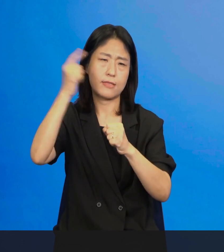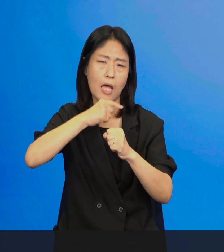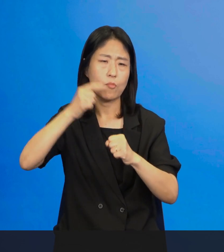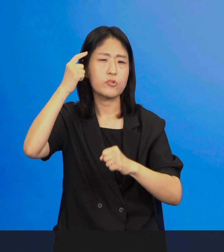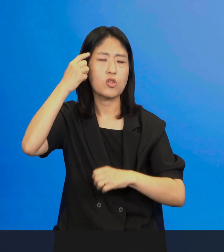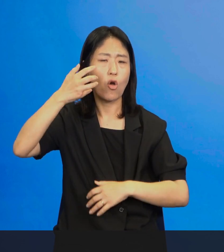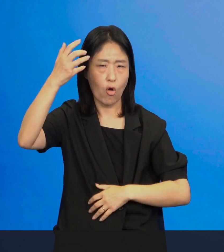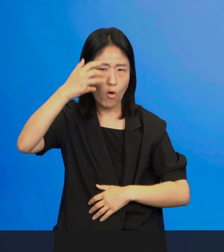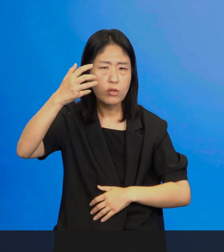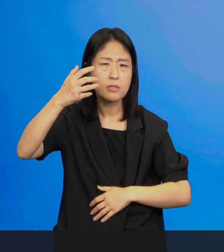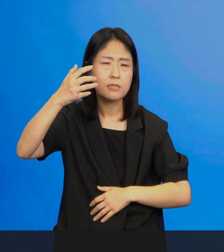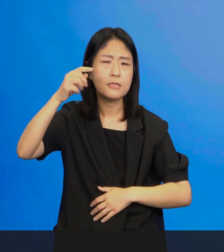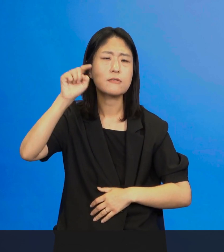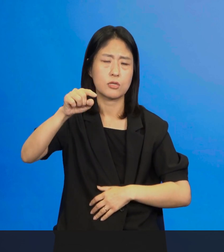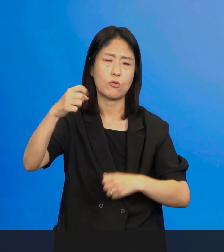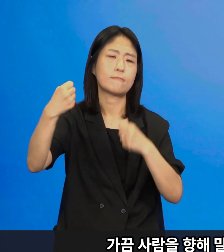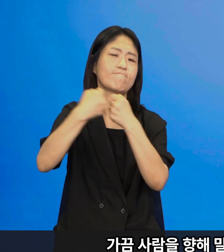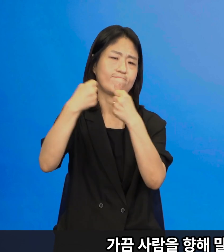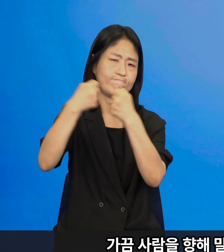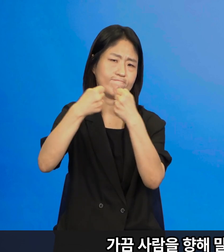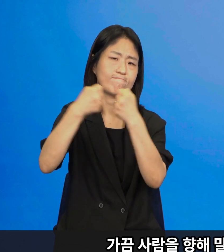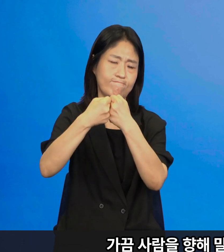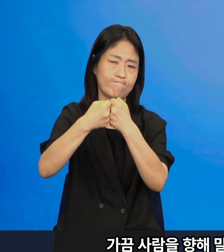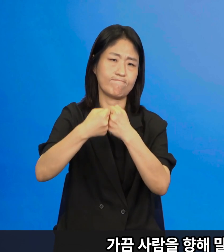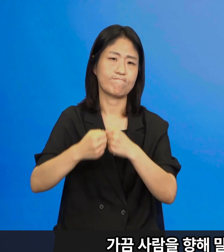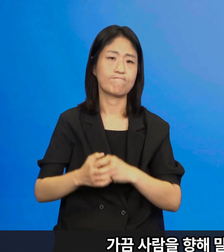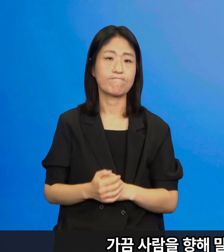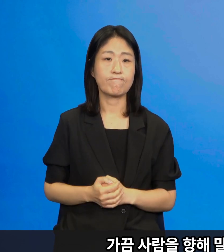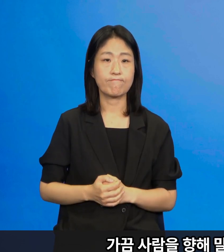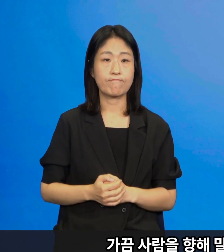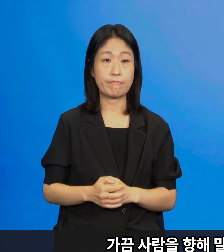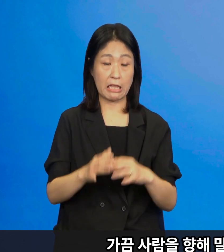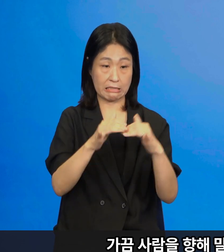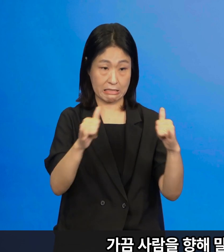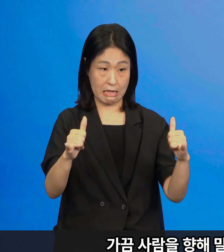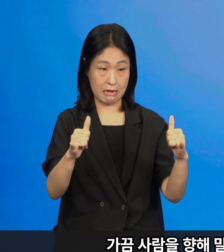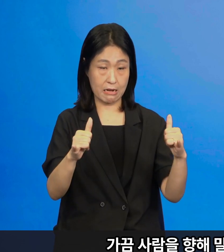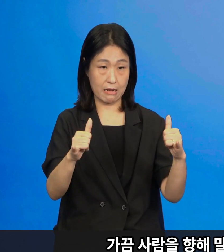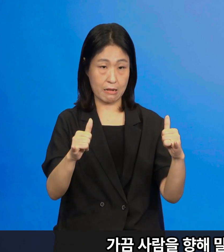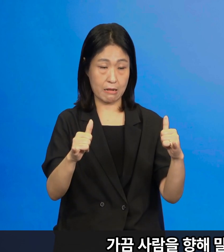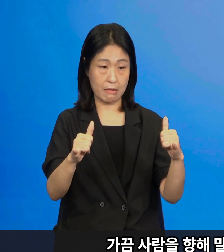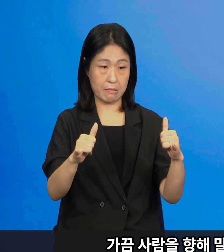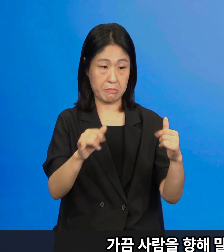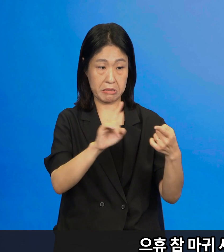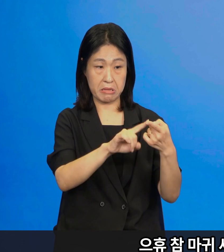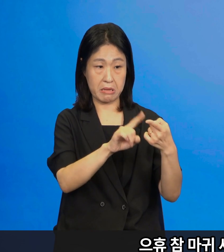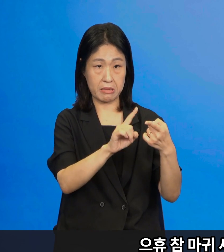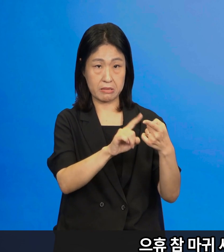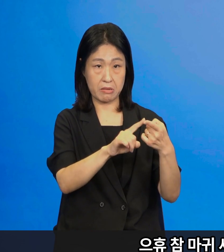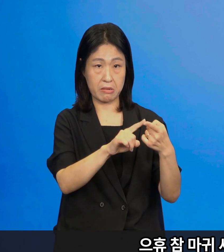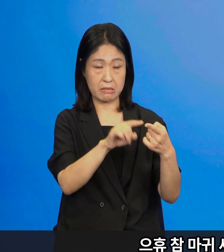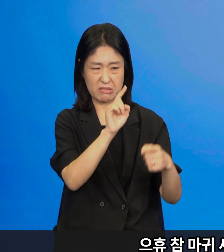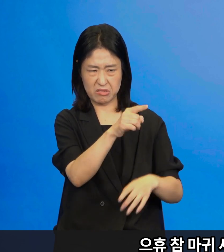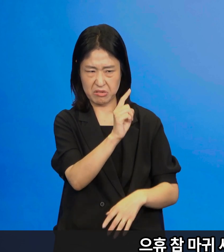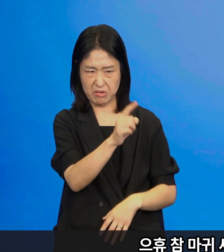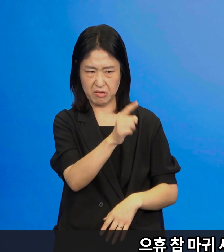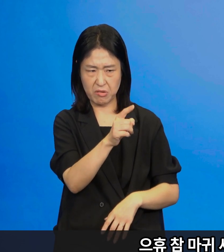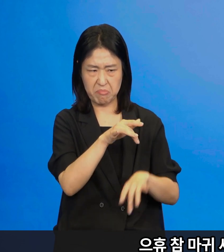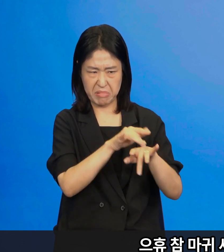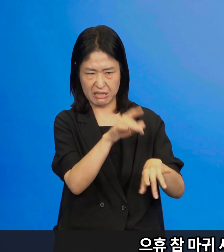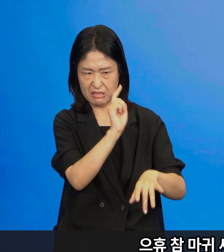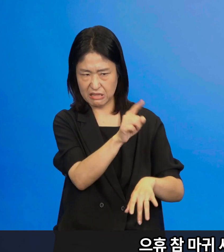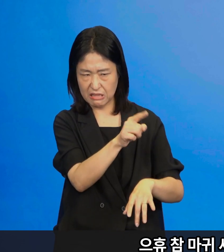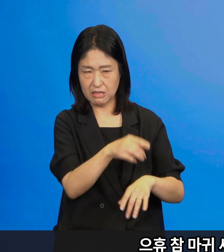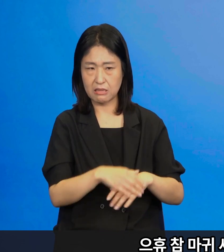영들을 상대함이라. 가끔 사람을 향해 말씀하시는 분들이 있어요. 어휴, 저 마귀 새끼.